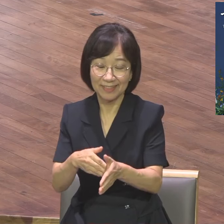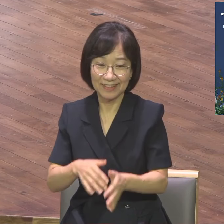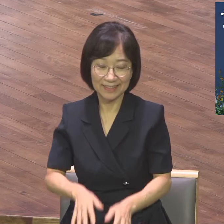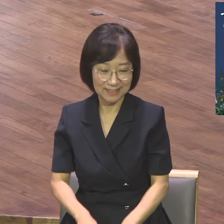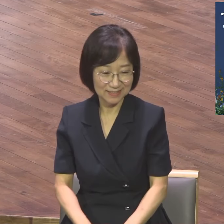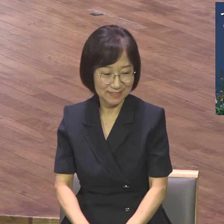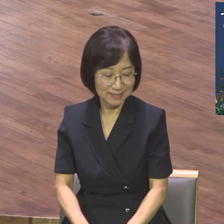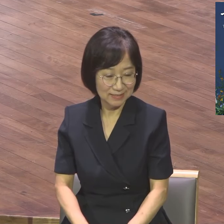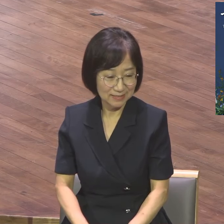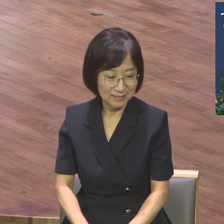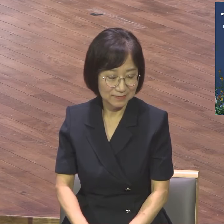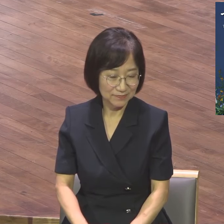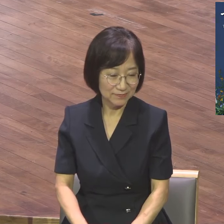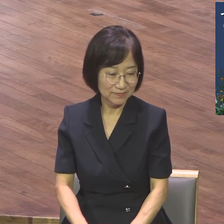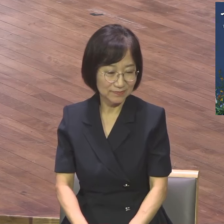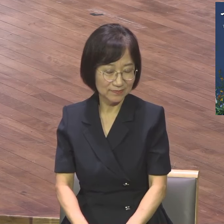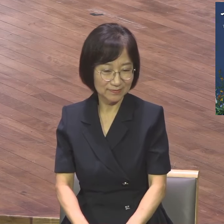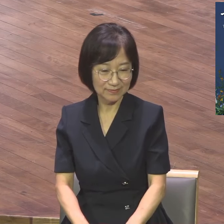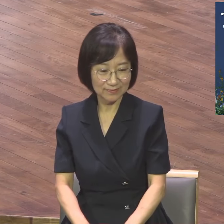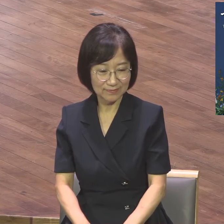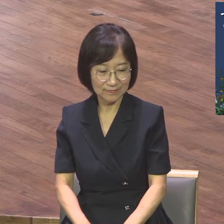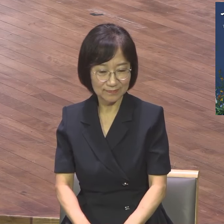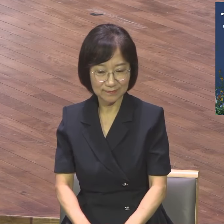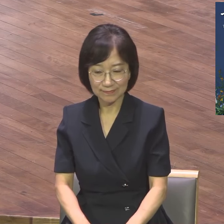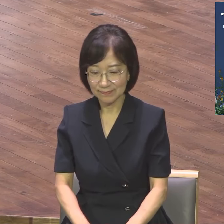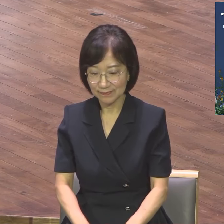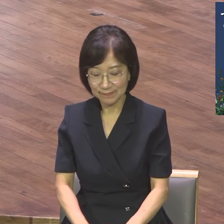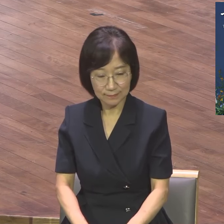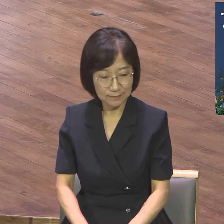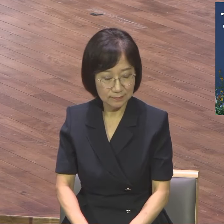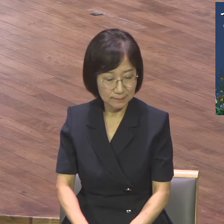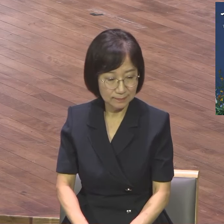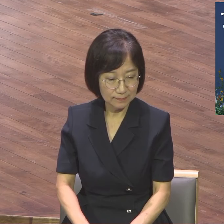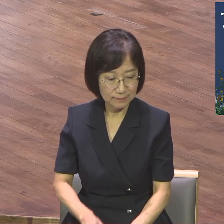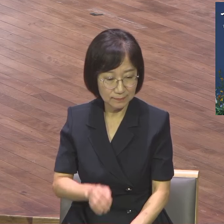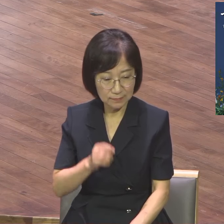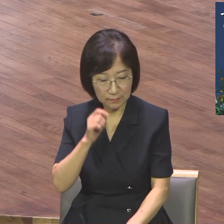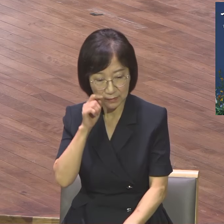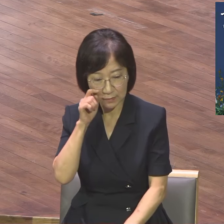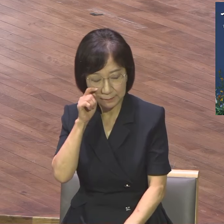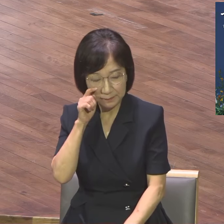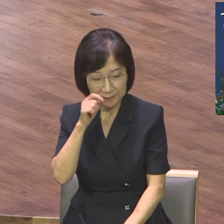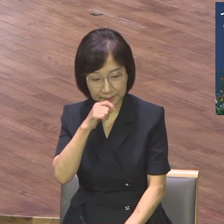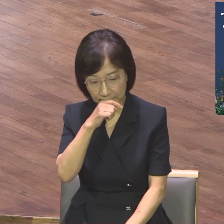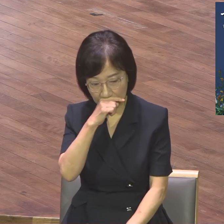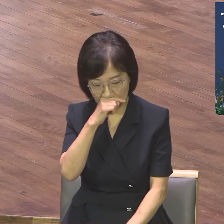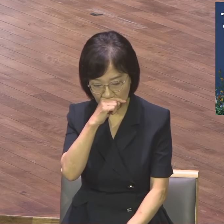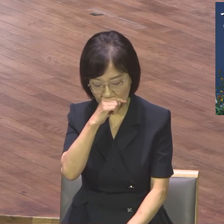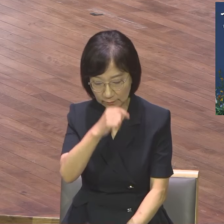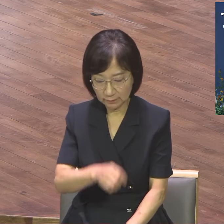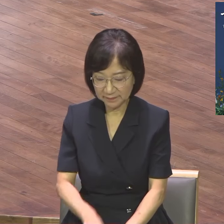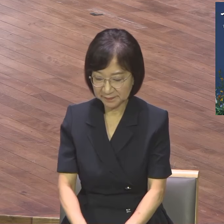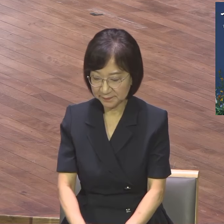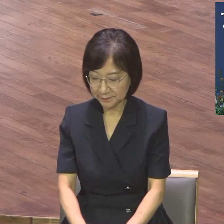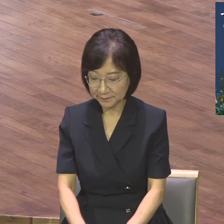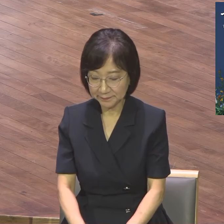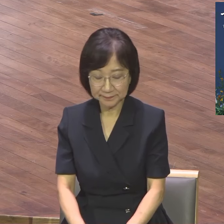하도 약해서 스스로 못 깨달으니까 깨닫게 해주는 방법이 그런 거지요.